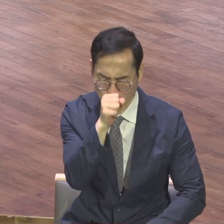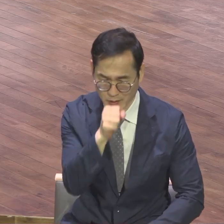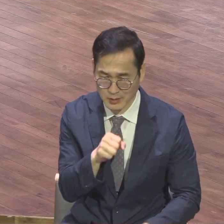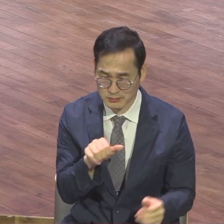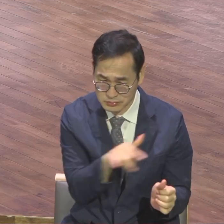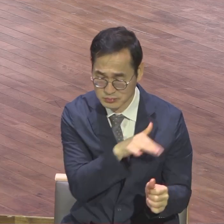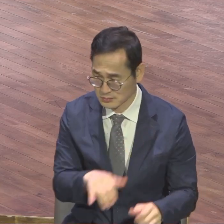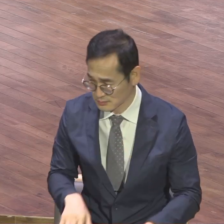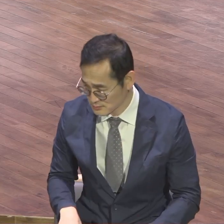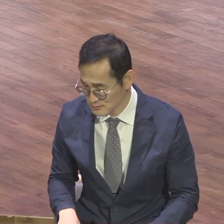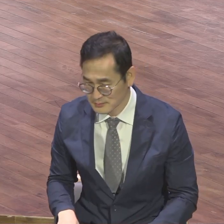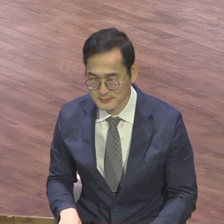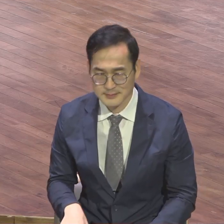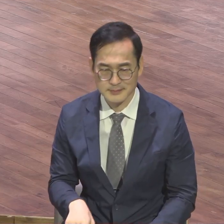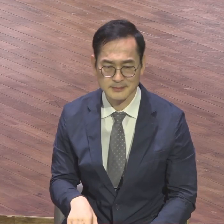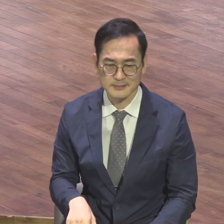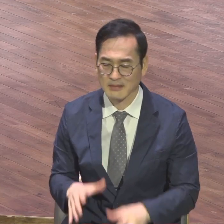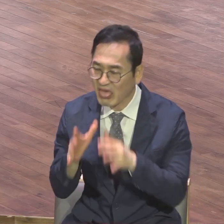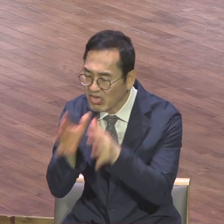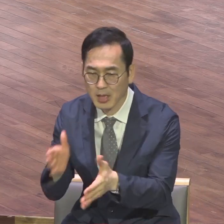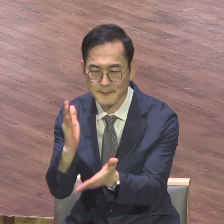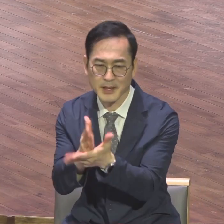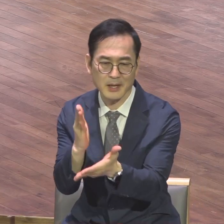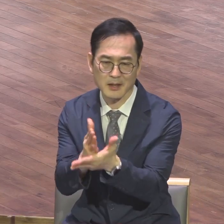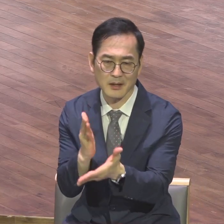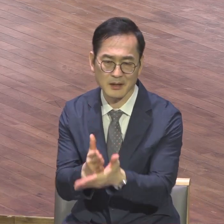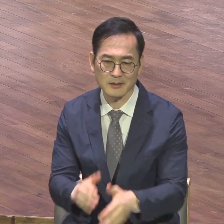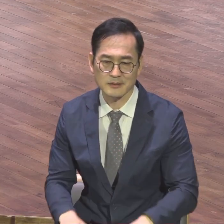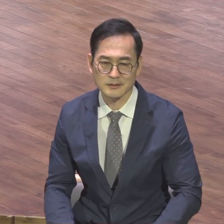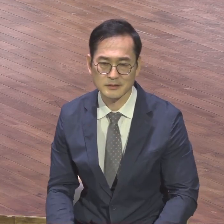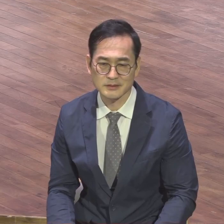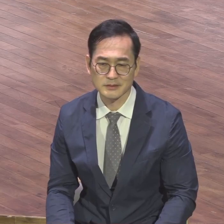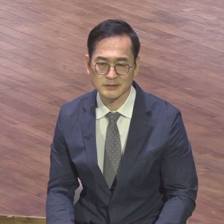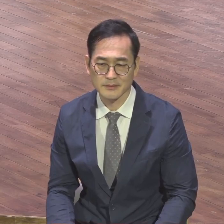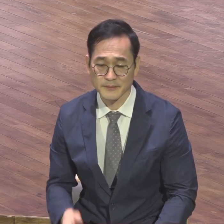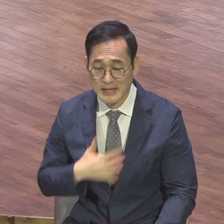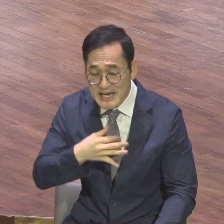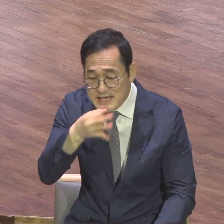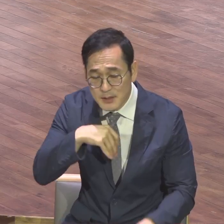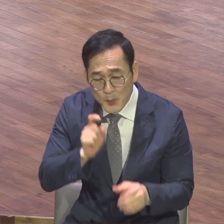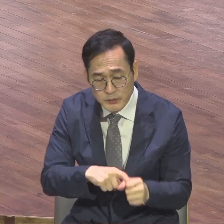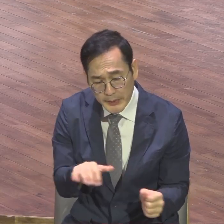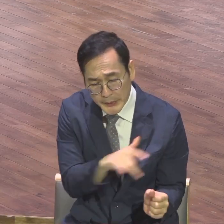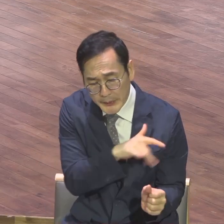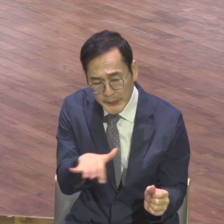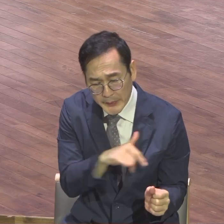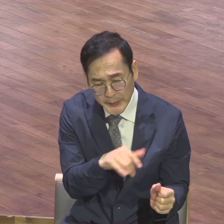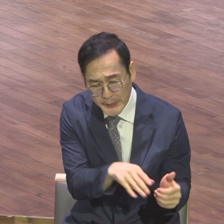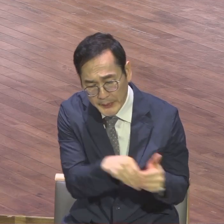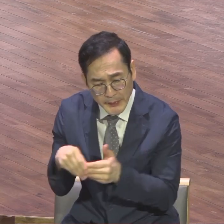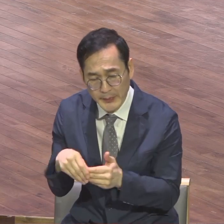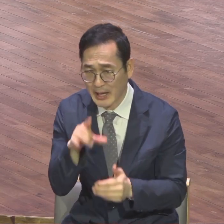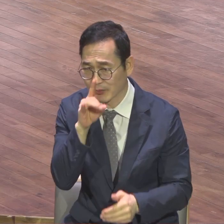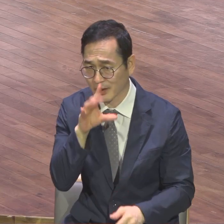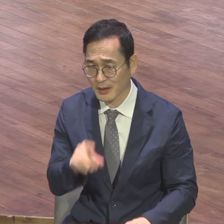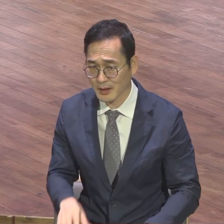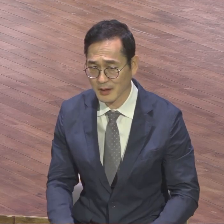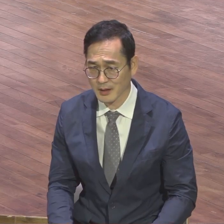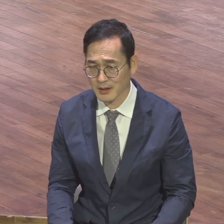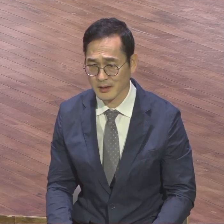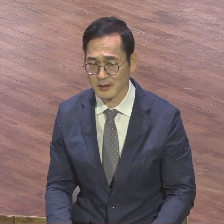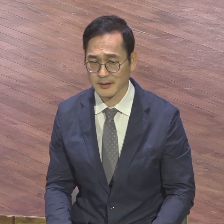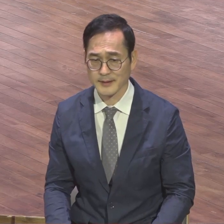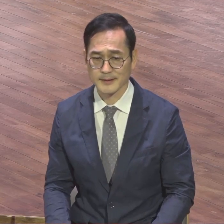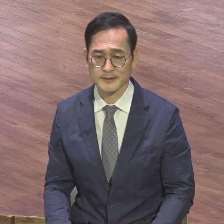그러니까 절대 교회 안에서 내 유익을 보기 위한 장사하면 안 된다니까요. 그럼 그 사람이 잘 되는 것 같아도